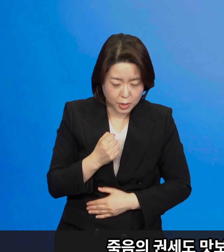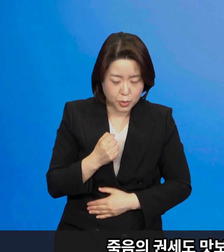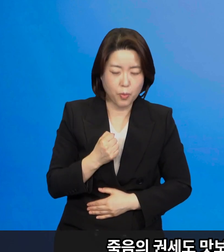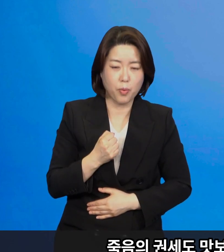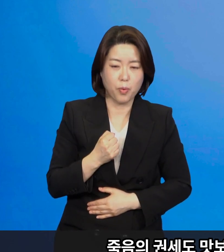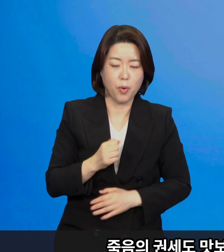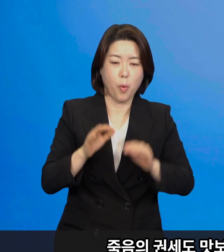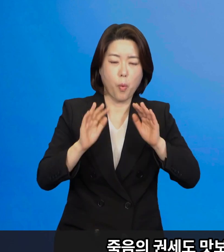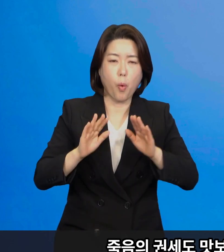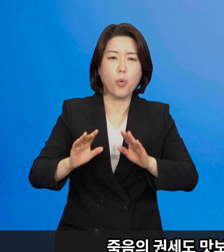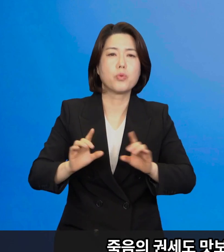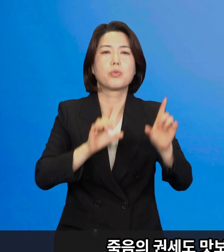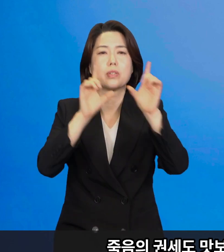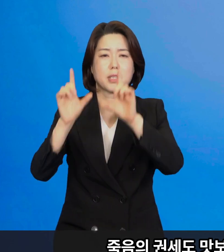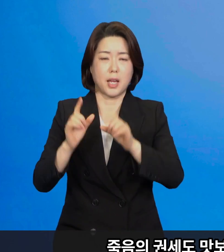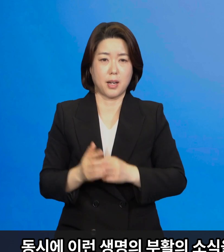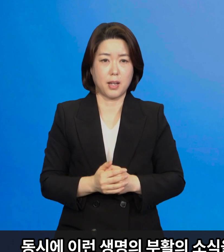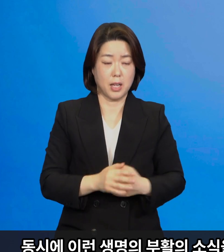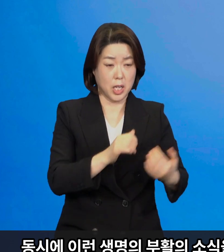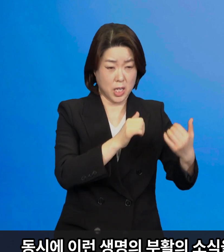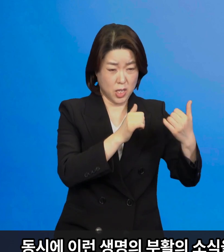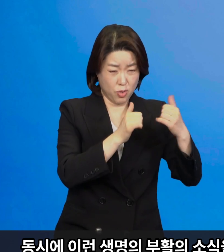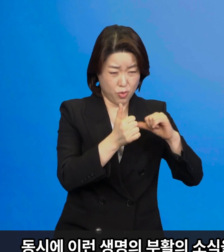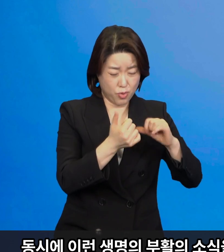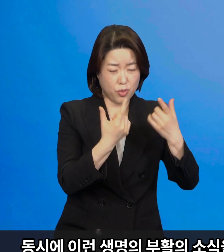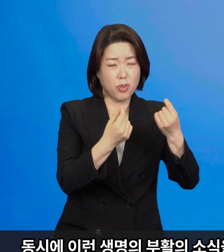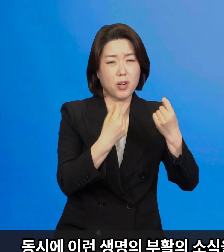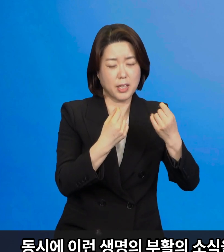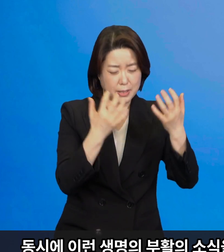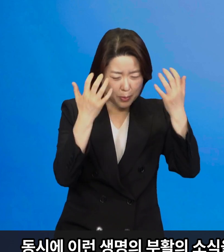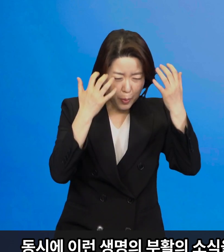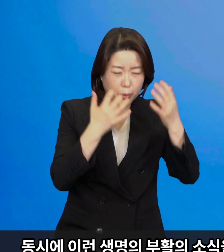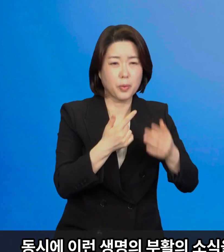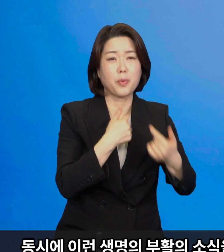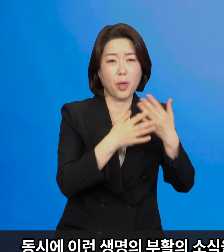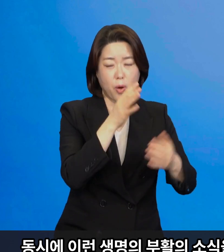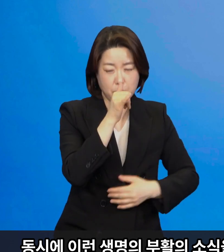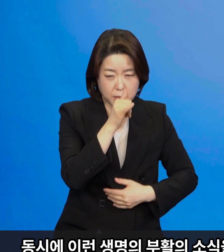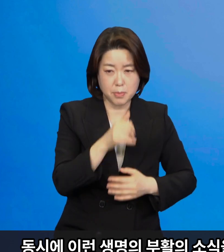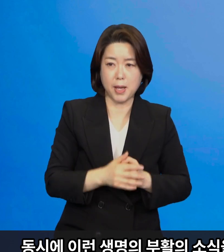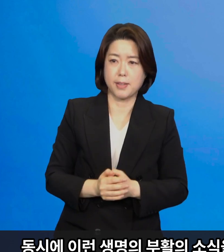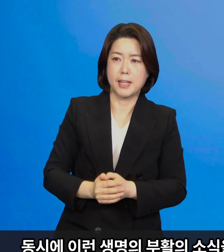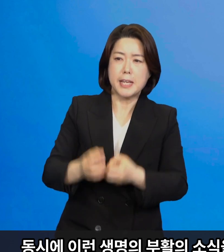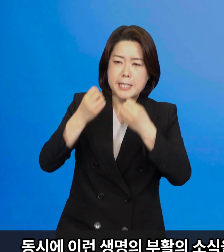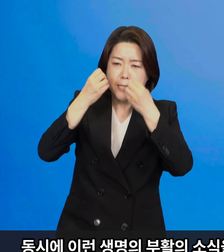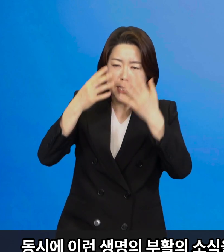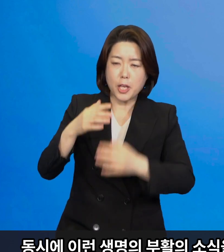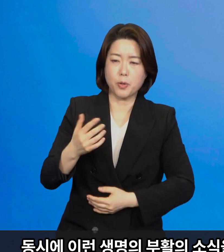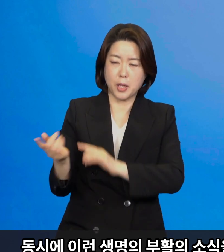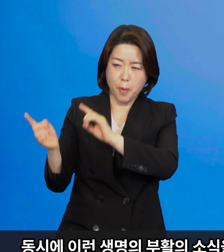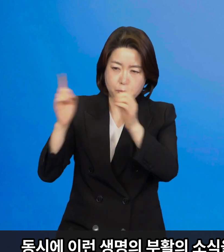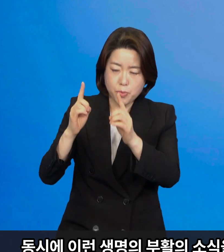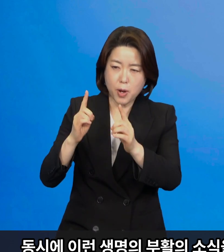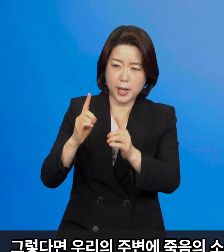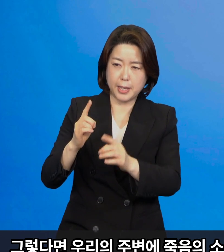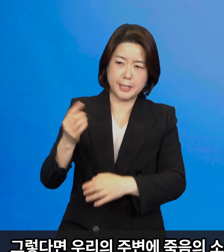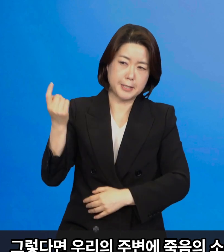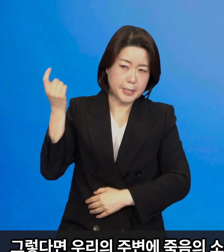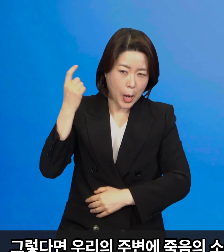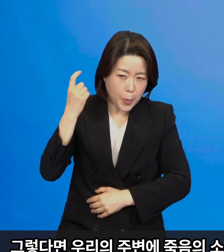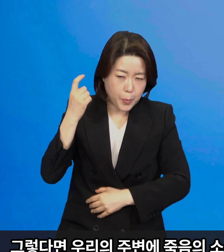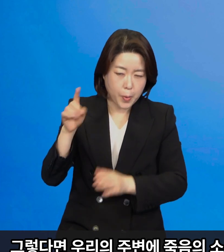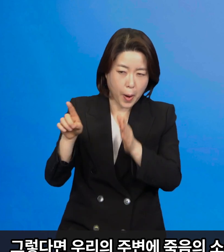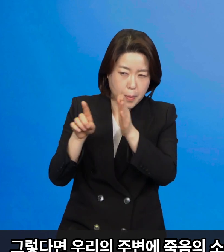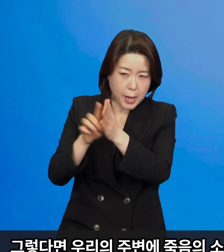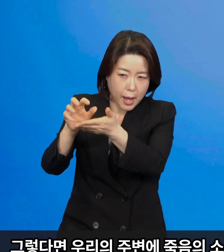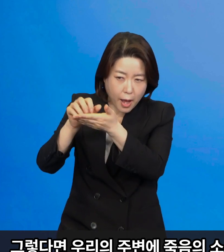죽음의 권세도 맛보고 경험하기도 하지만 동시에 이런 생명의 부활의 소식을 믿으면서 오늘을 살아가게 됩니다. 그렇다면